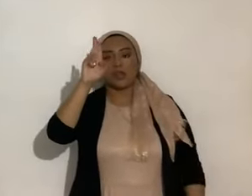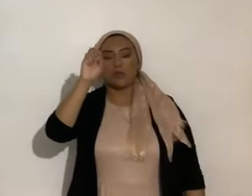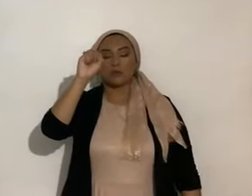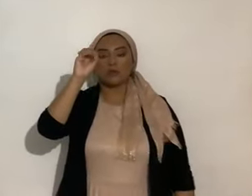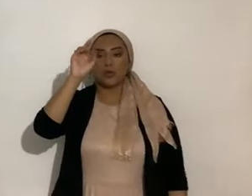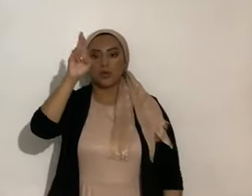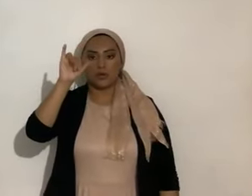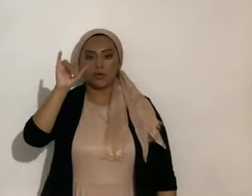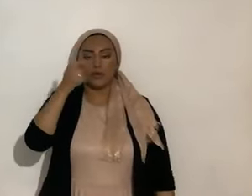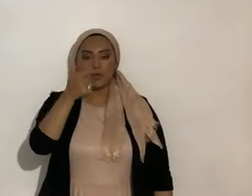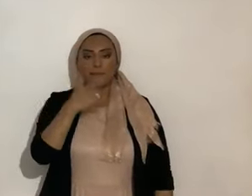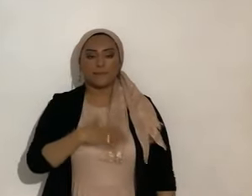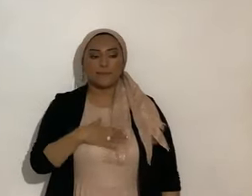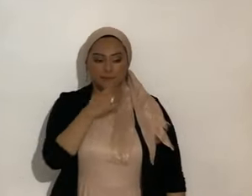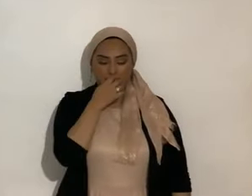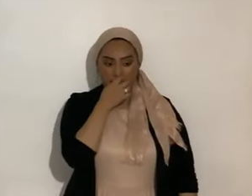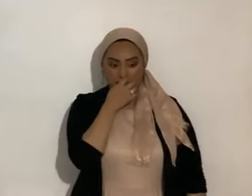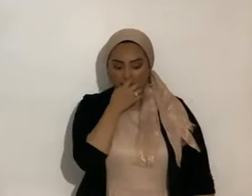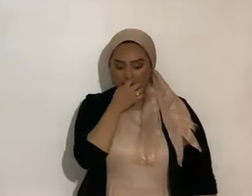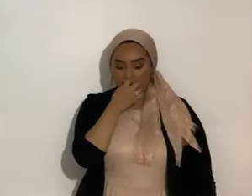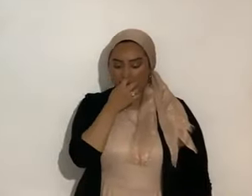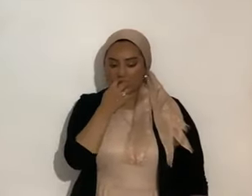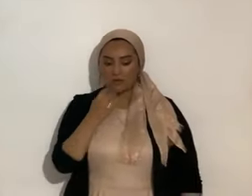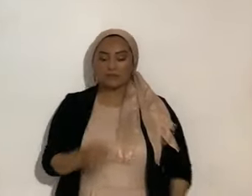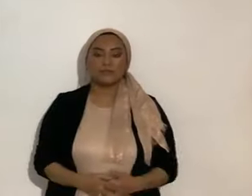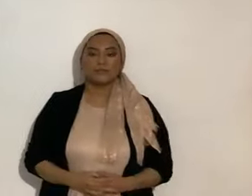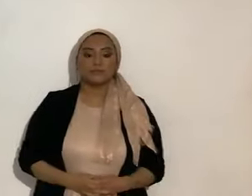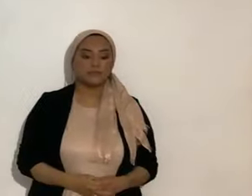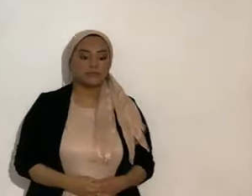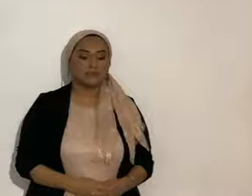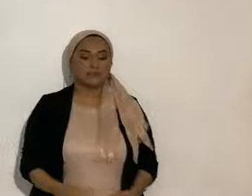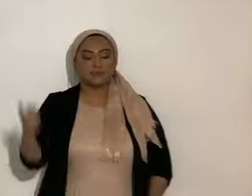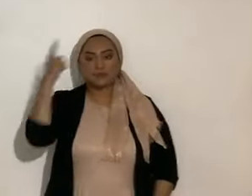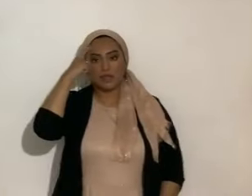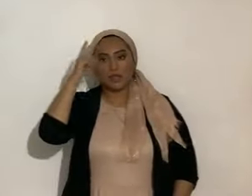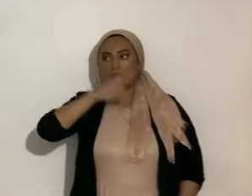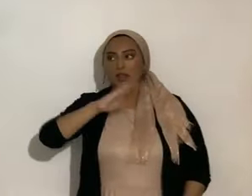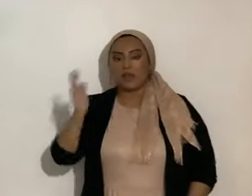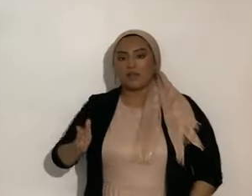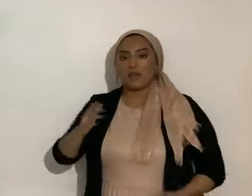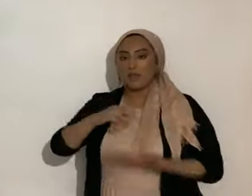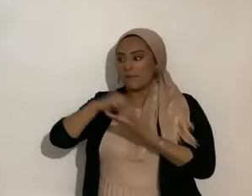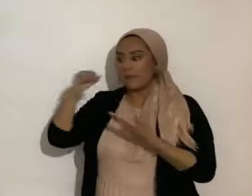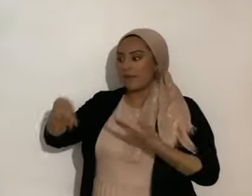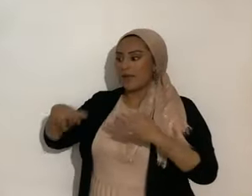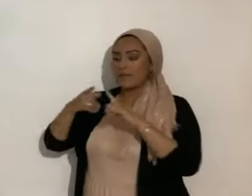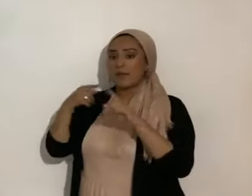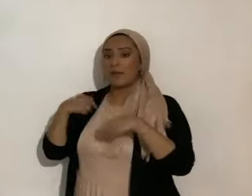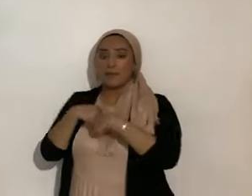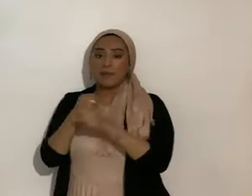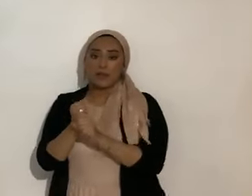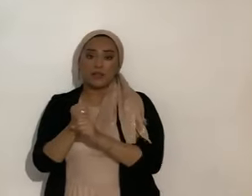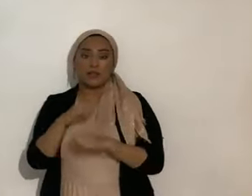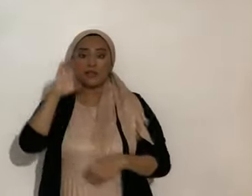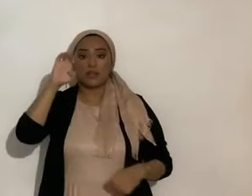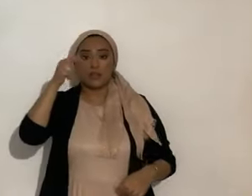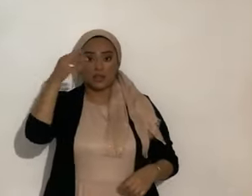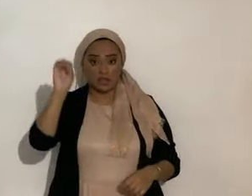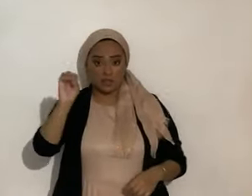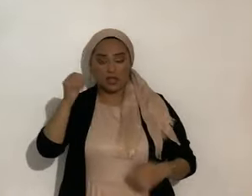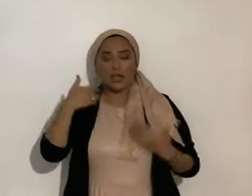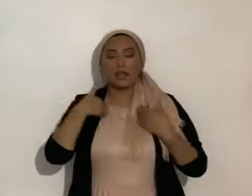canal. Entonces, así la idea nunca se separa de su hacedor. Es decir, el ególatra tiene,